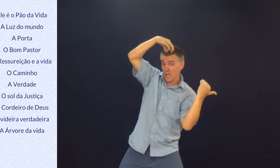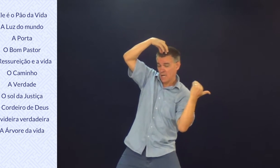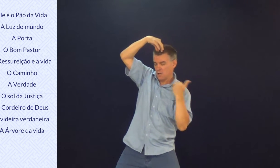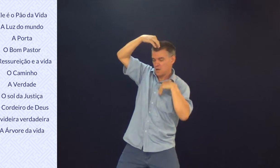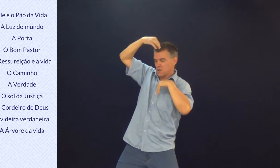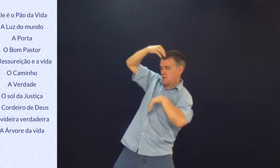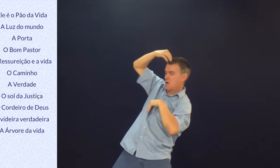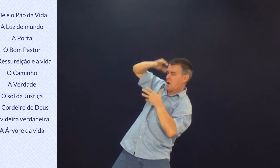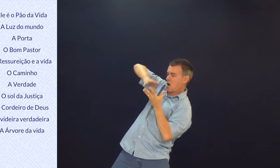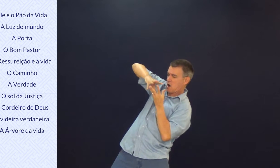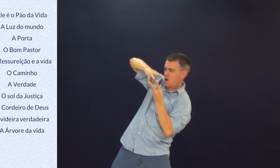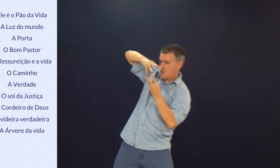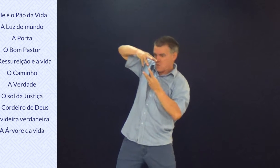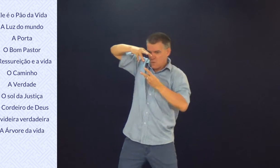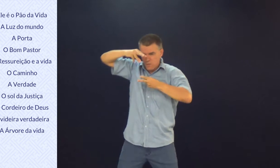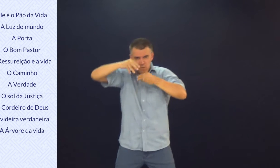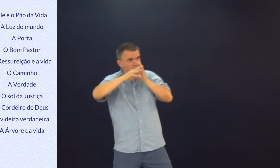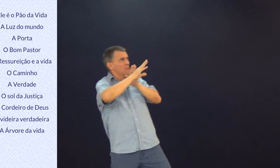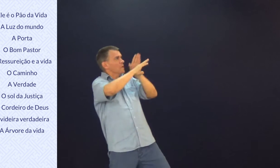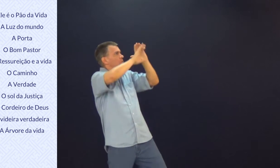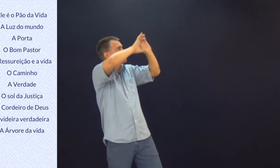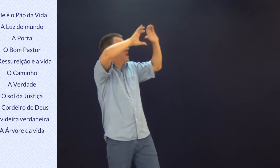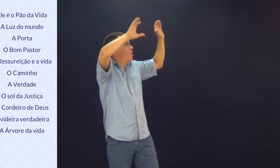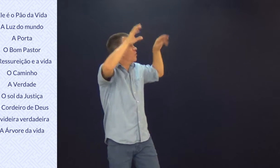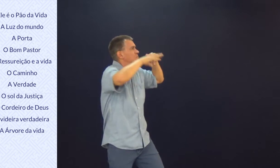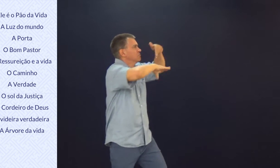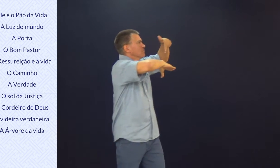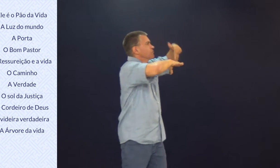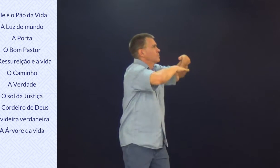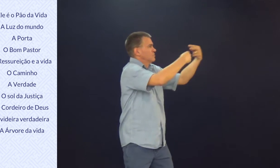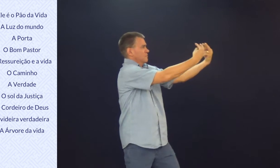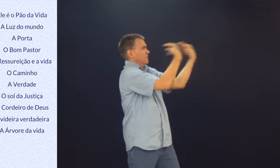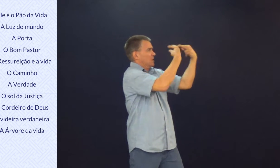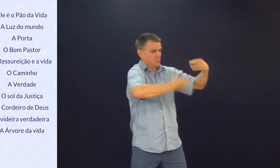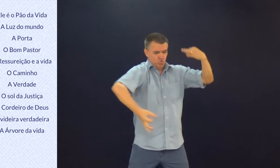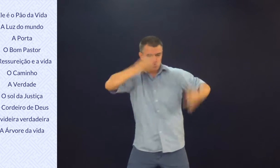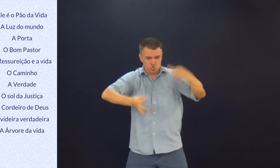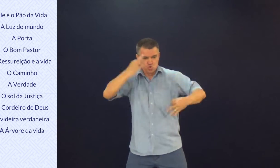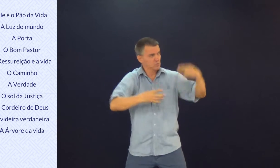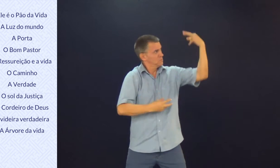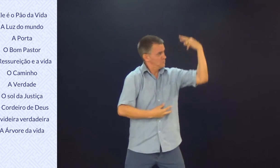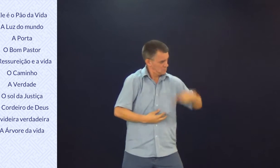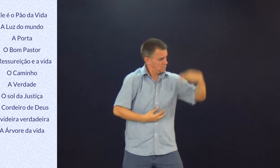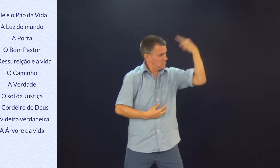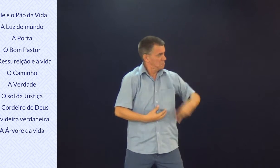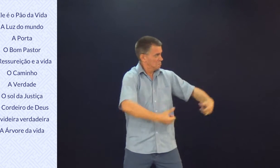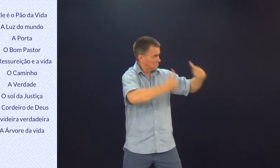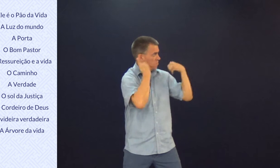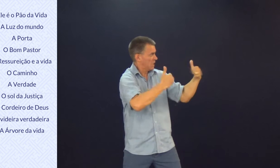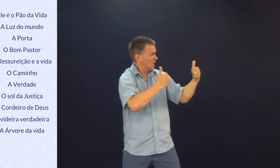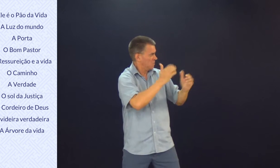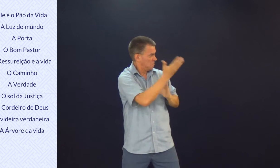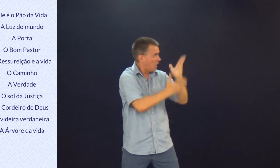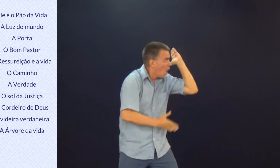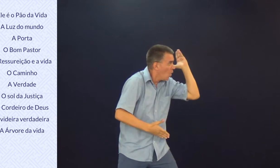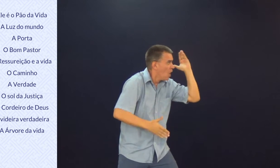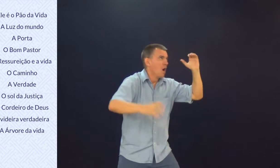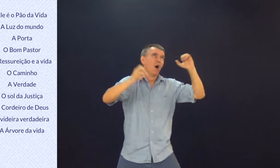jesus nos deu o espírito santo quando eu morrer minha alma vai pro céu e então serem julgados nessas coisas que eu